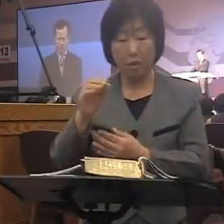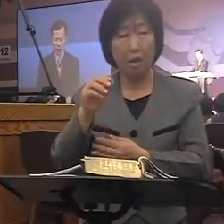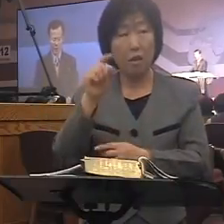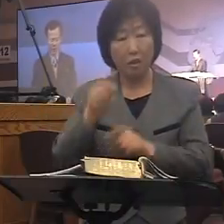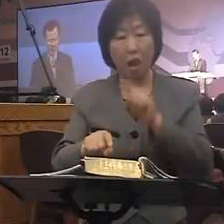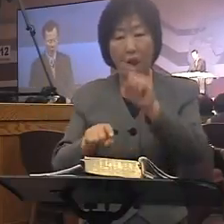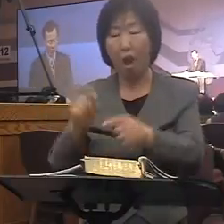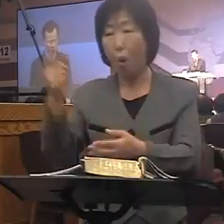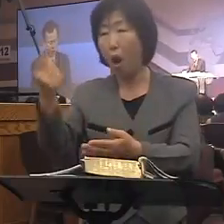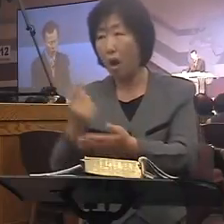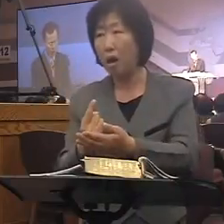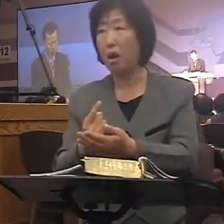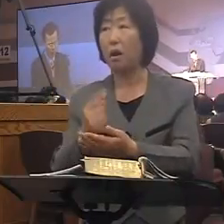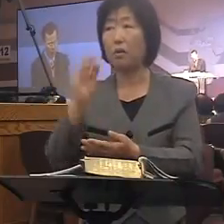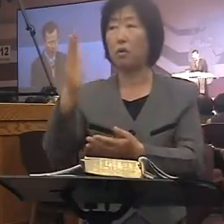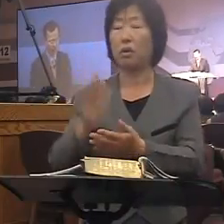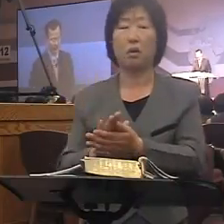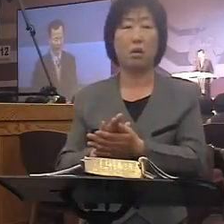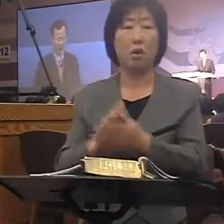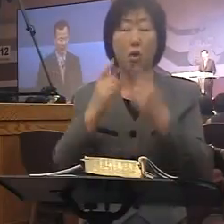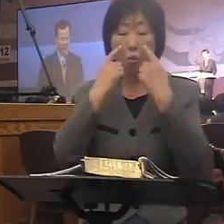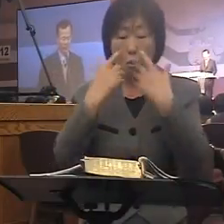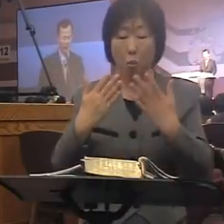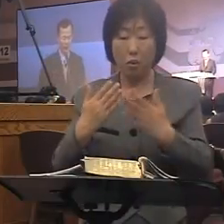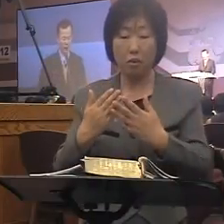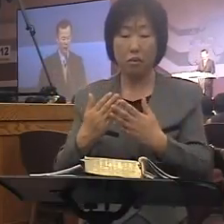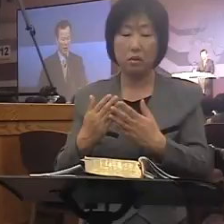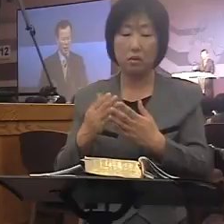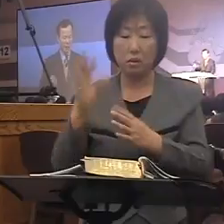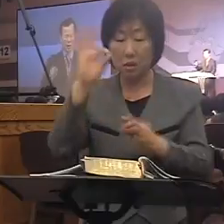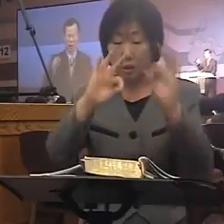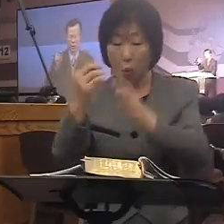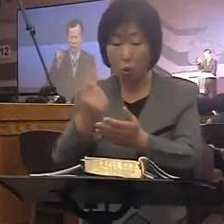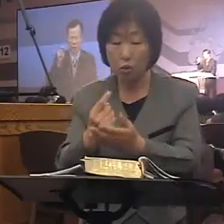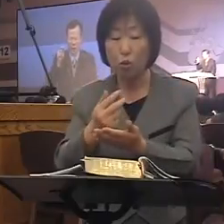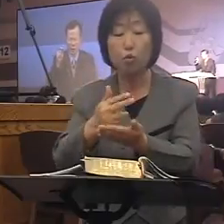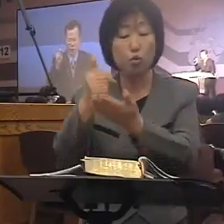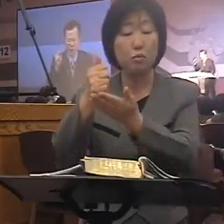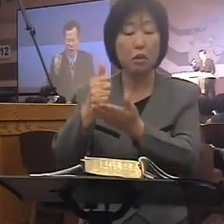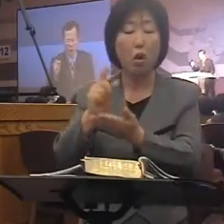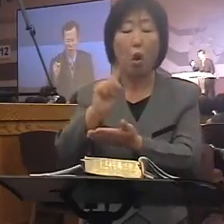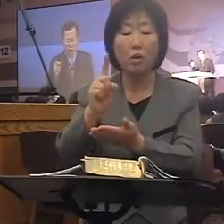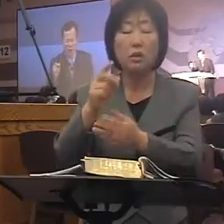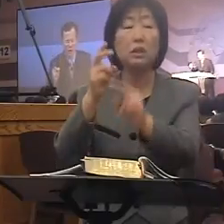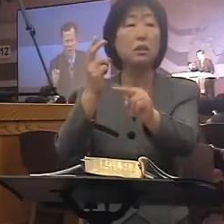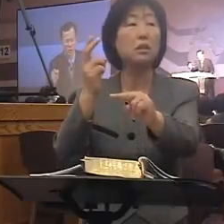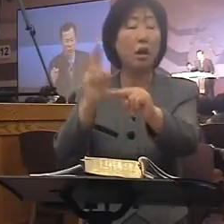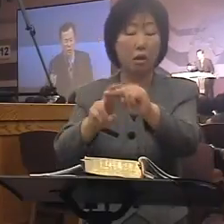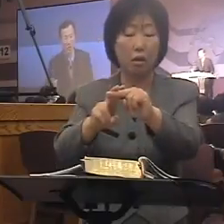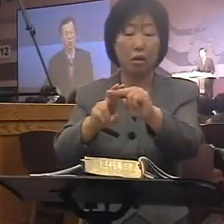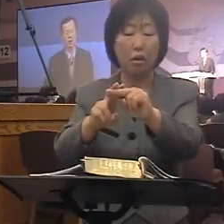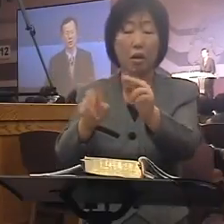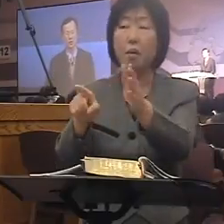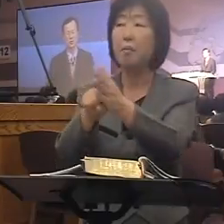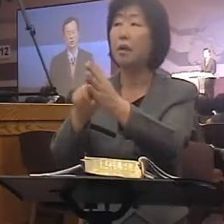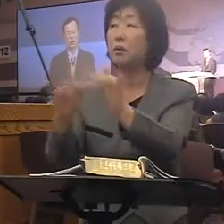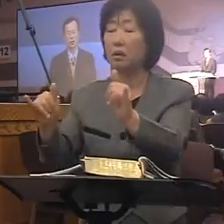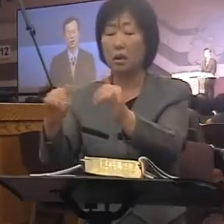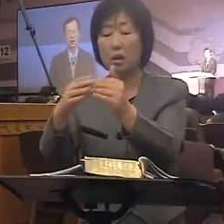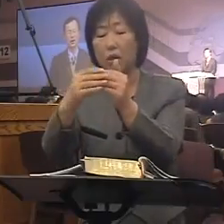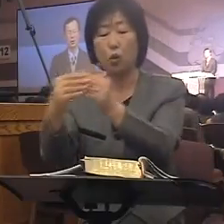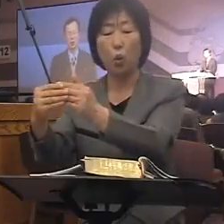하나님은 분명히 찾아오시는 주님이 되시는데 하나님이 어떠한 자리로 그의 백성들을